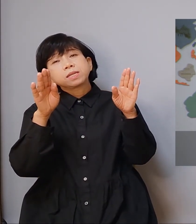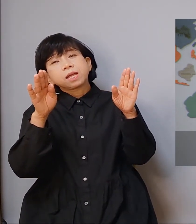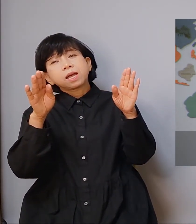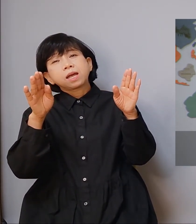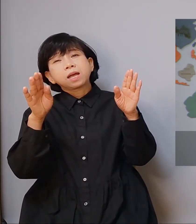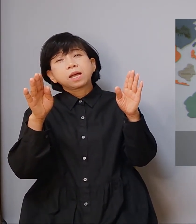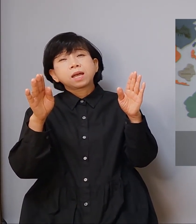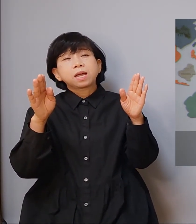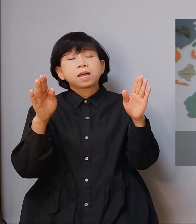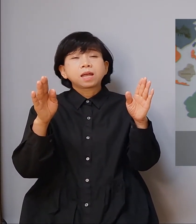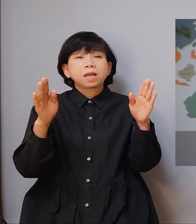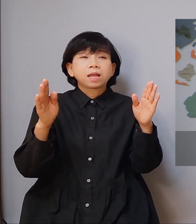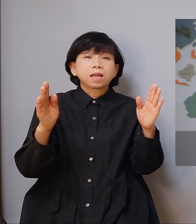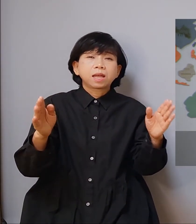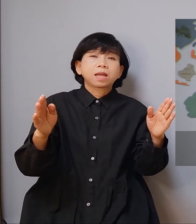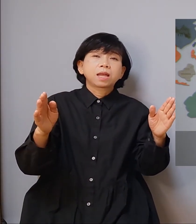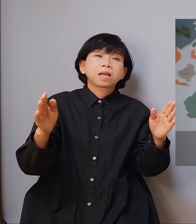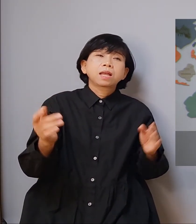엽니다.